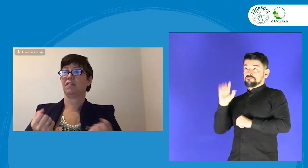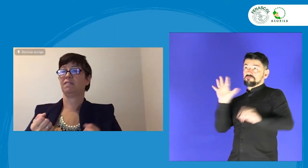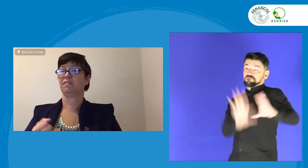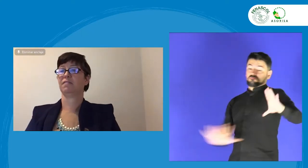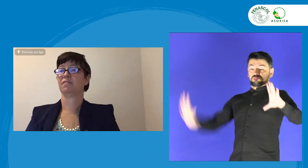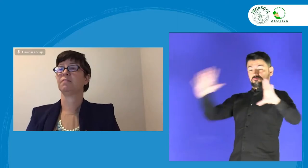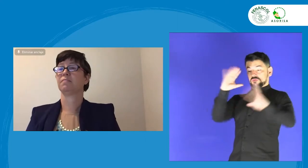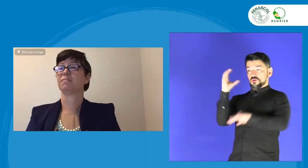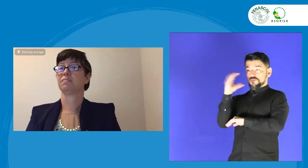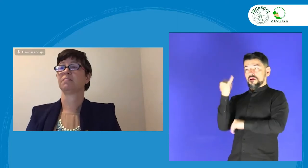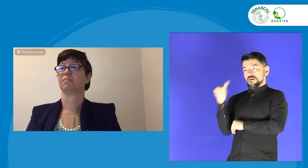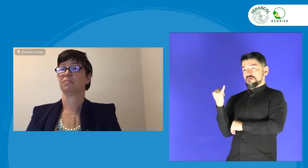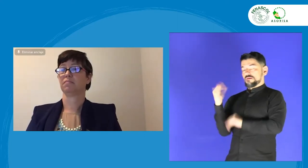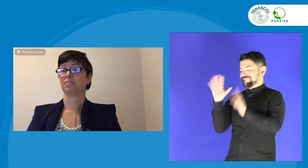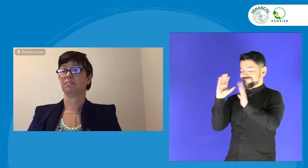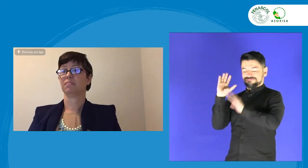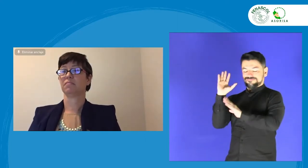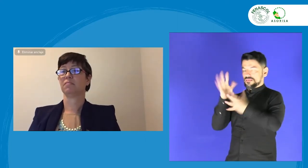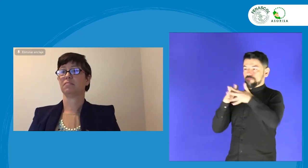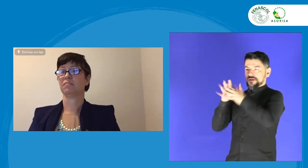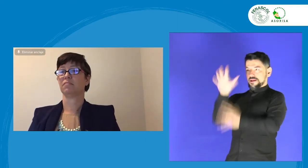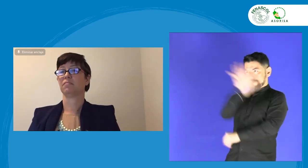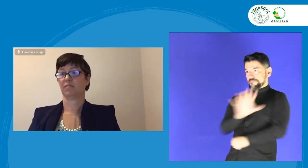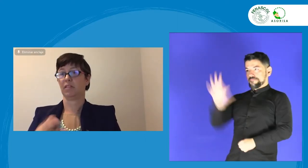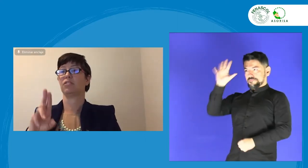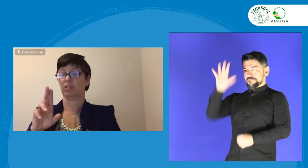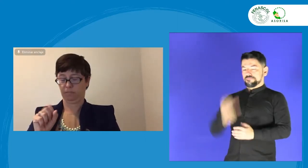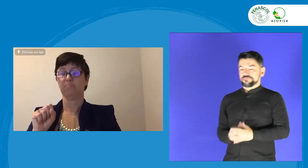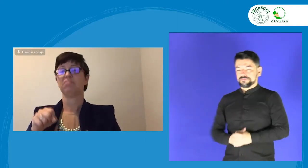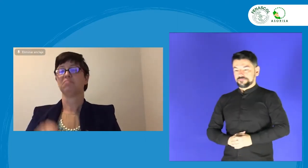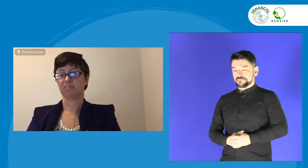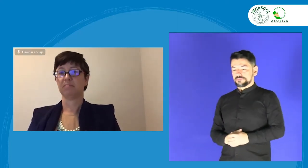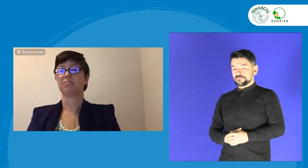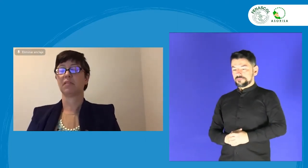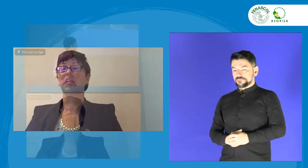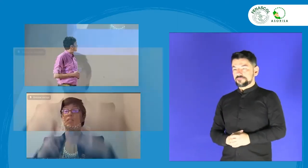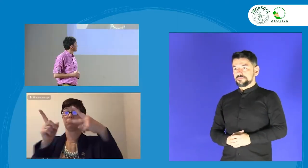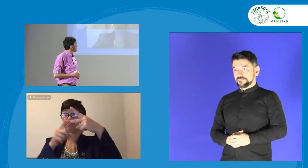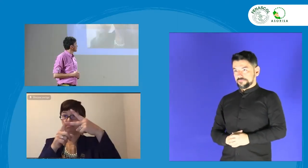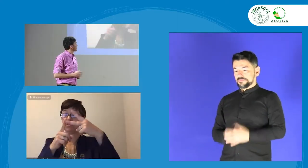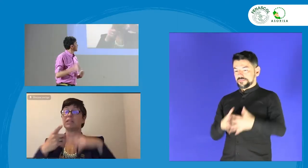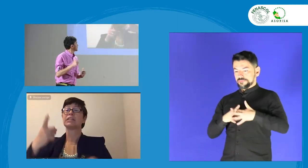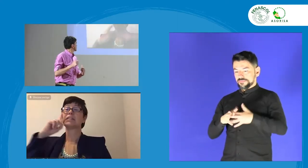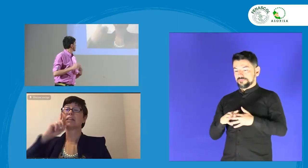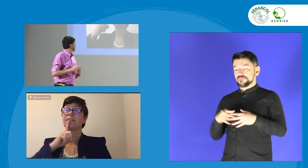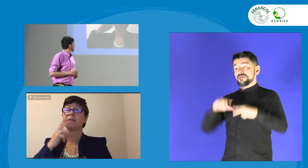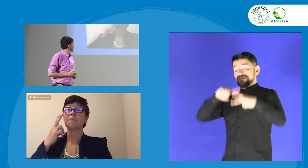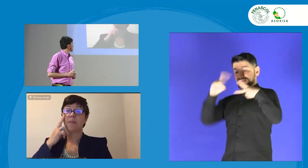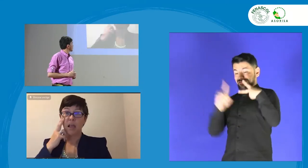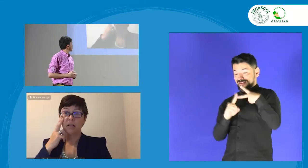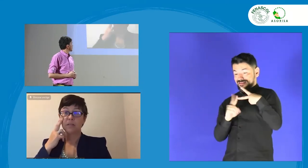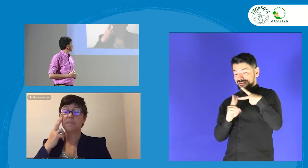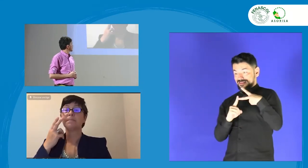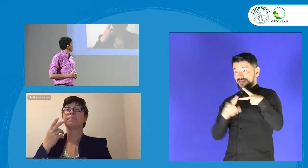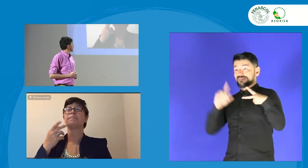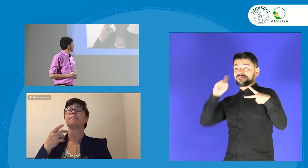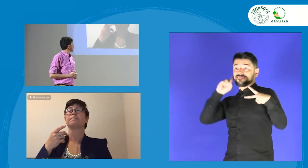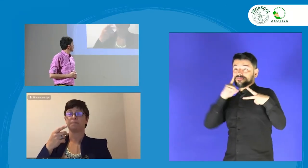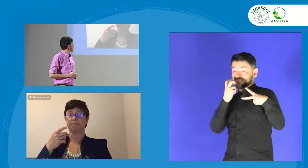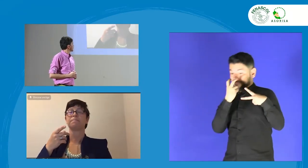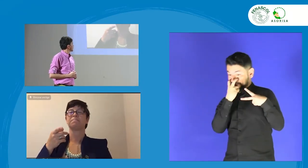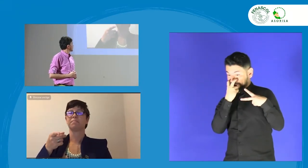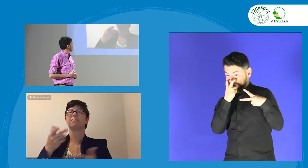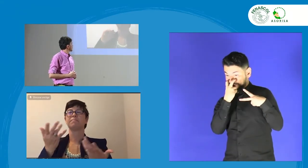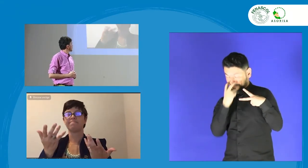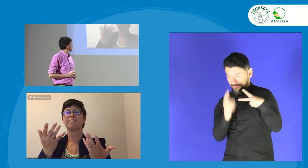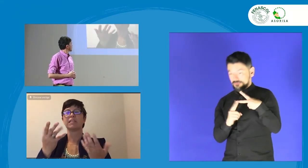es que el 80% ya pues lo hemos logrado en esta clase de entornos en los Estados Unidos. Eso en primera instancia. Y cuando